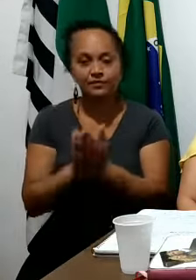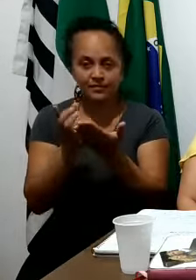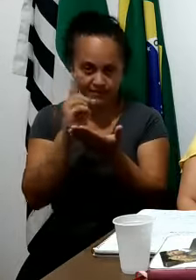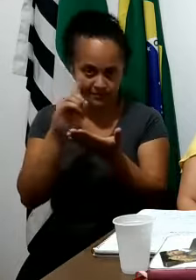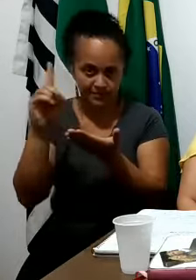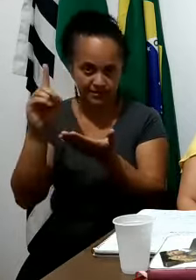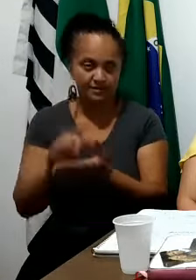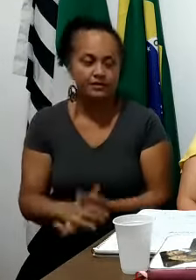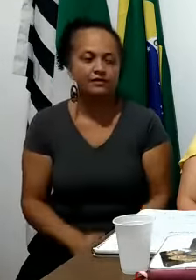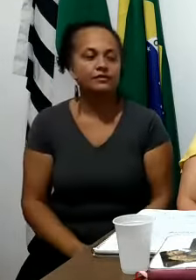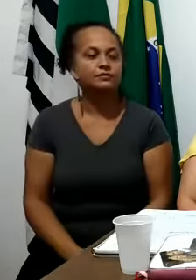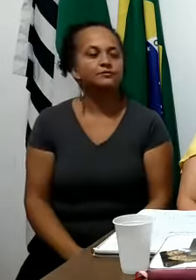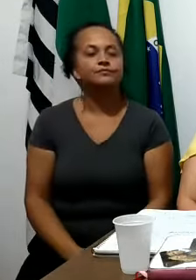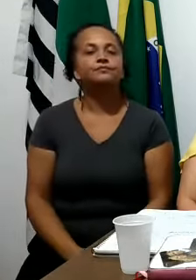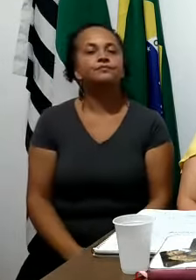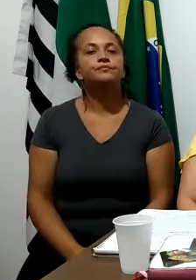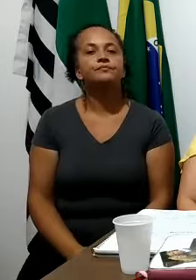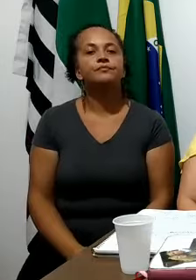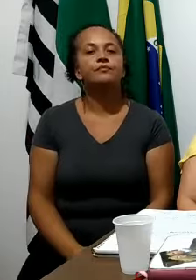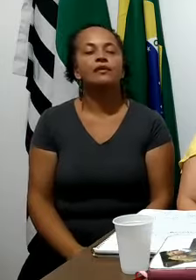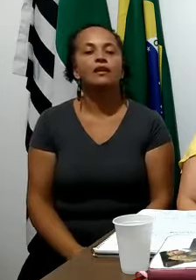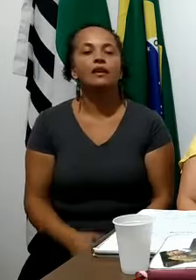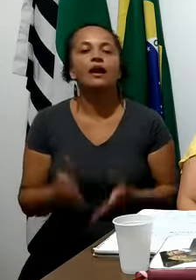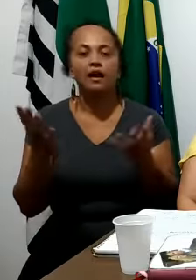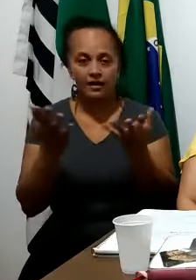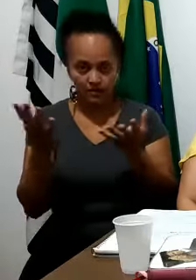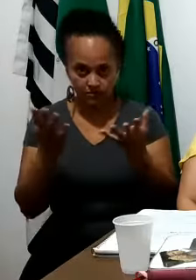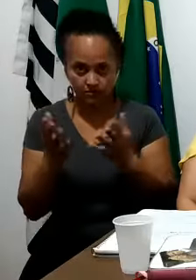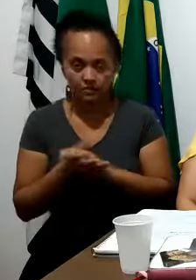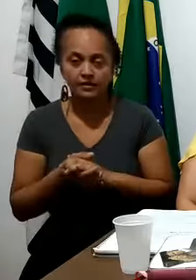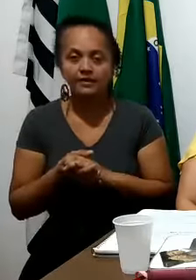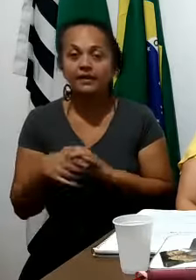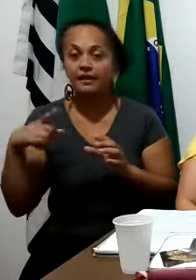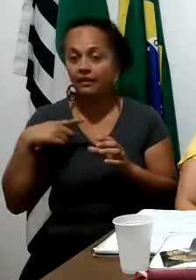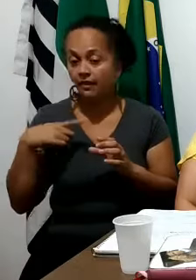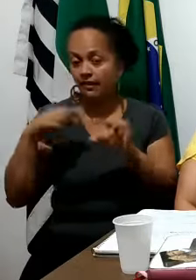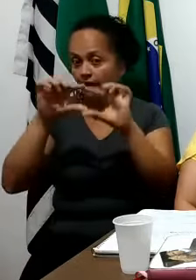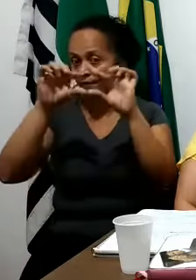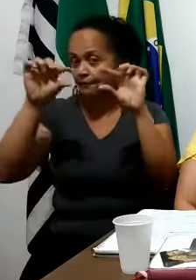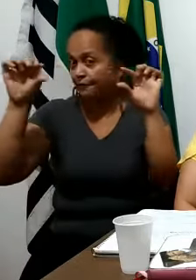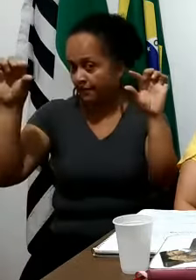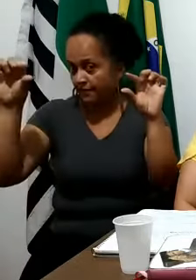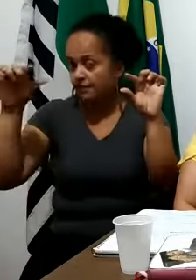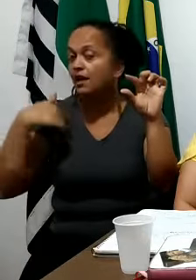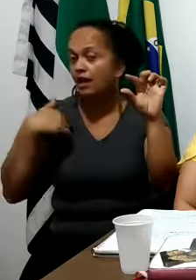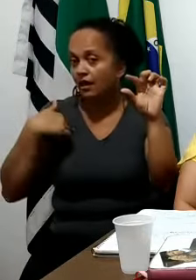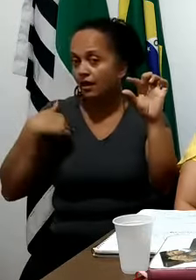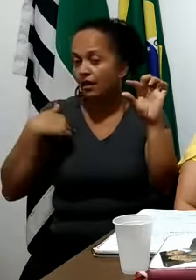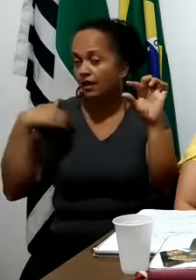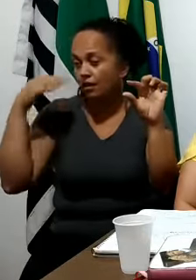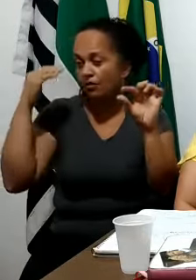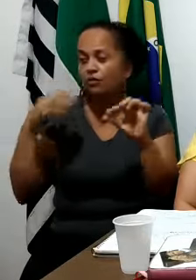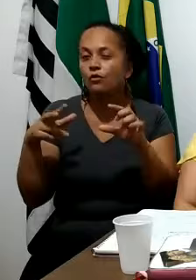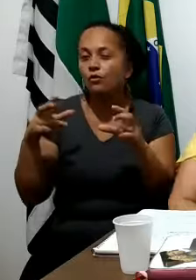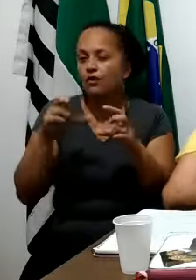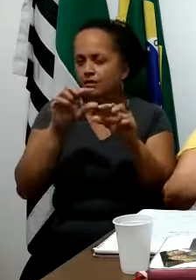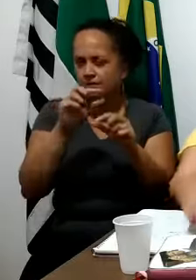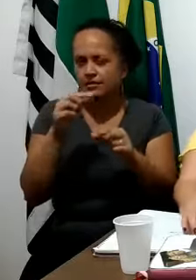passar? Para finalizar, né? Eu escutei uma frase essa semana de um projeto, né, que